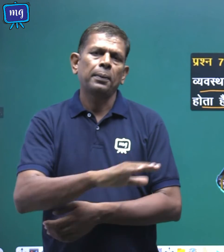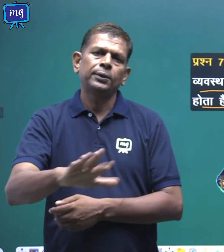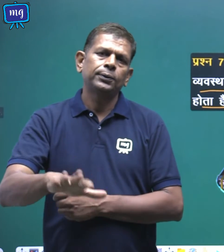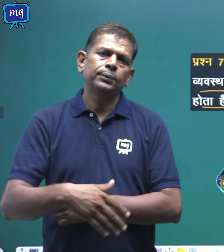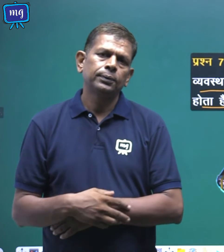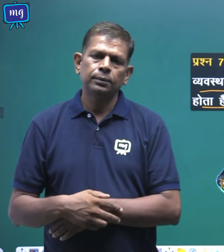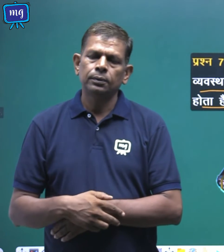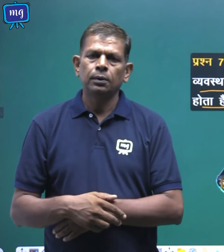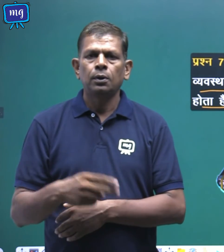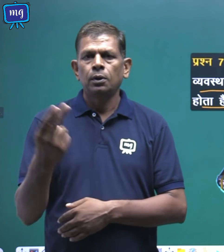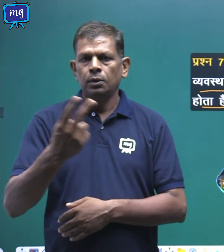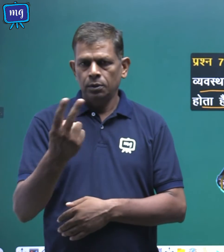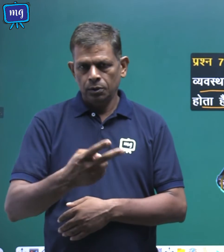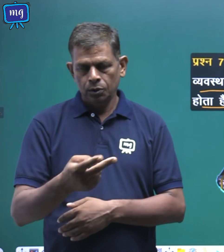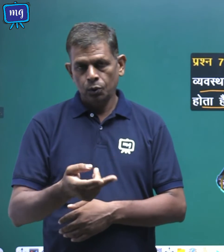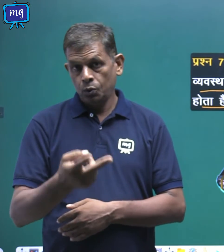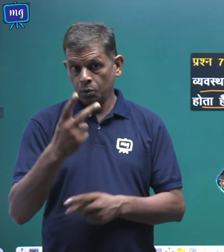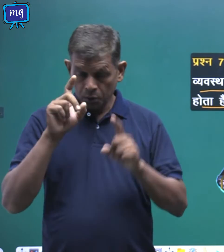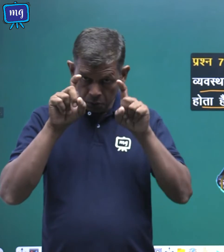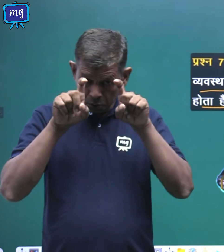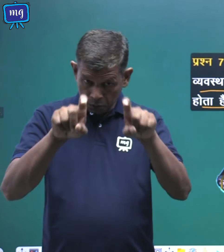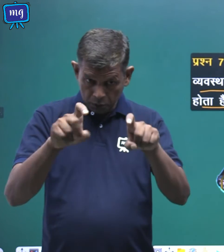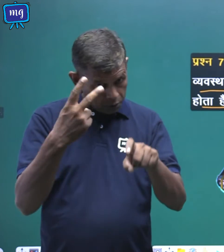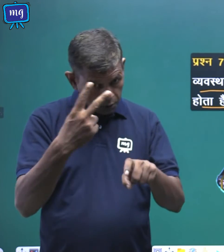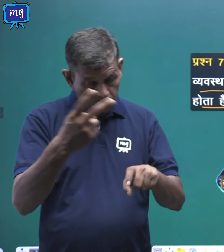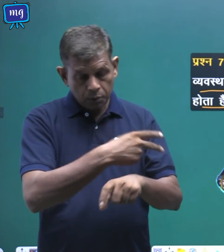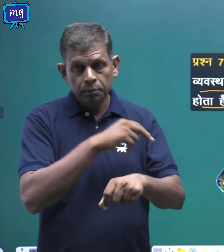बच्चों, चित्र को ध्यान से देखो।